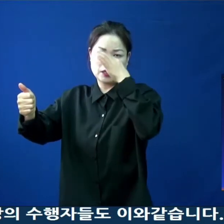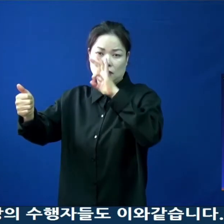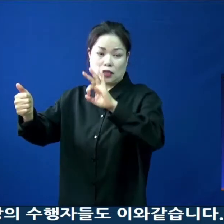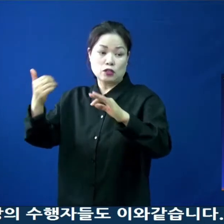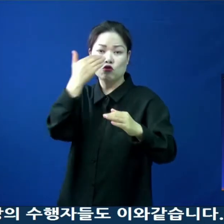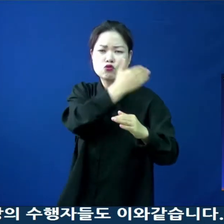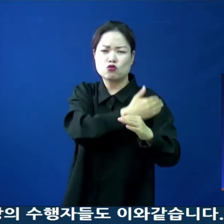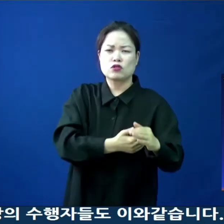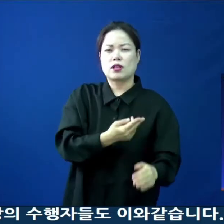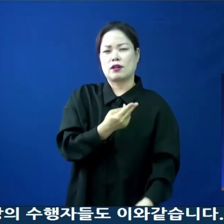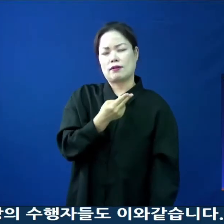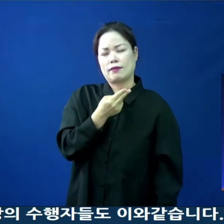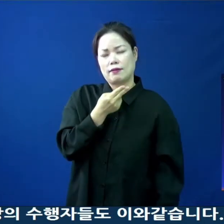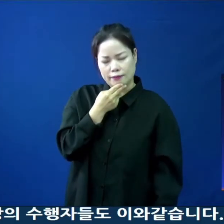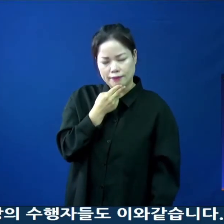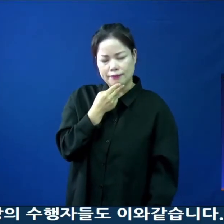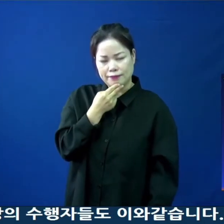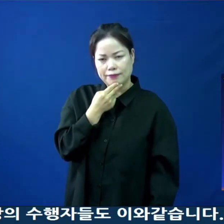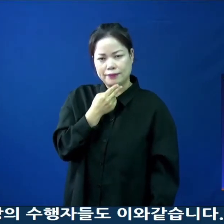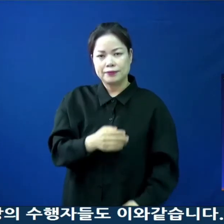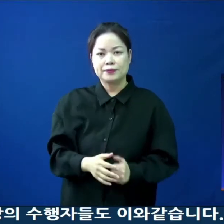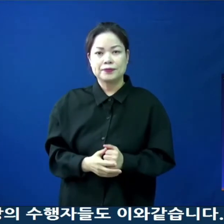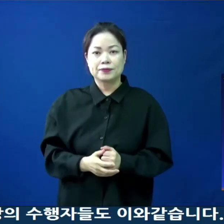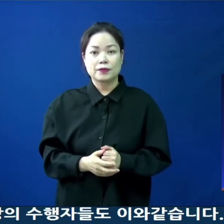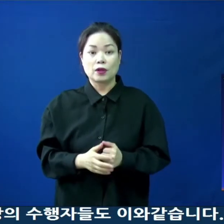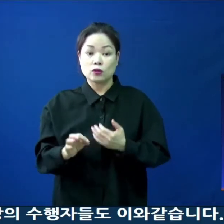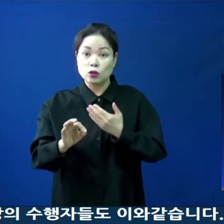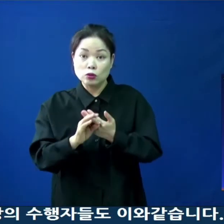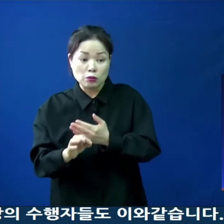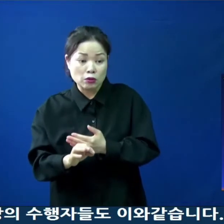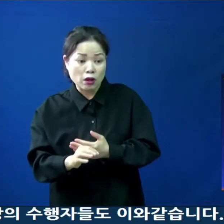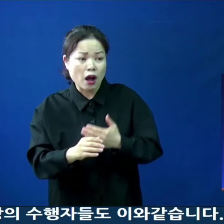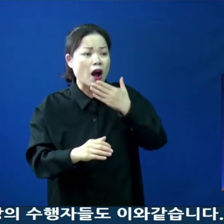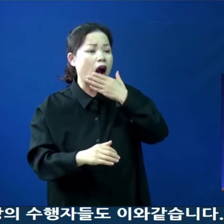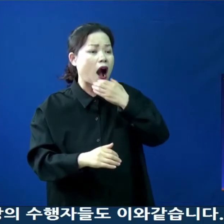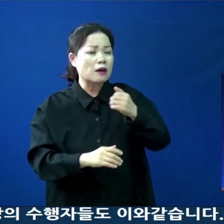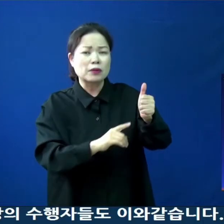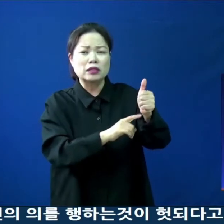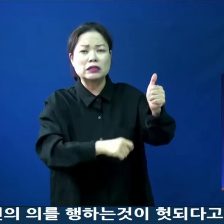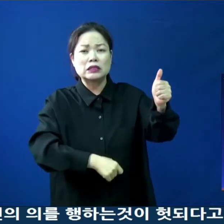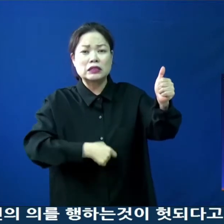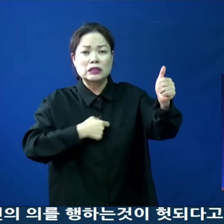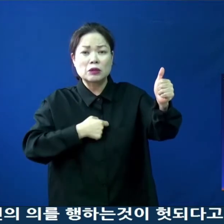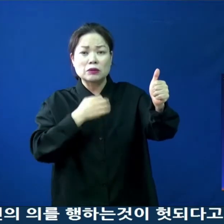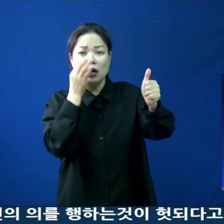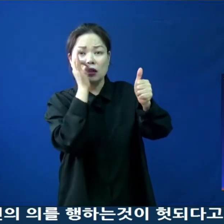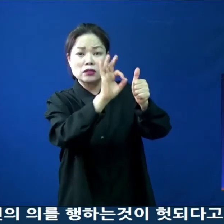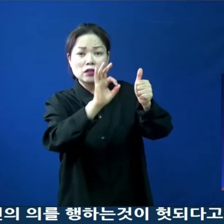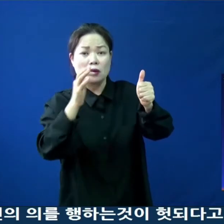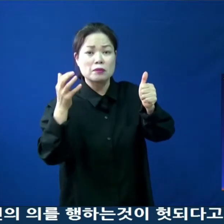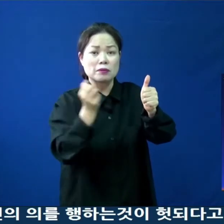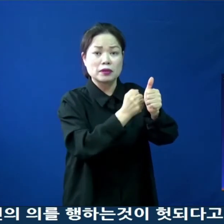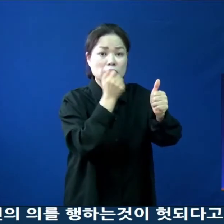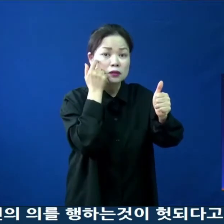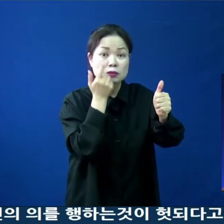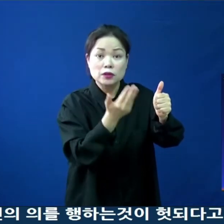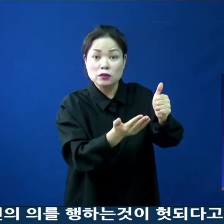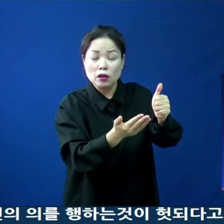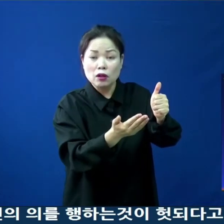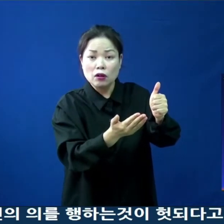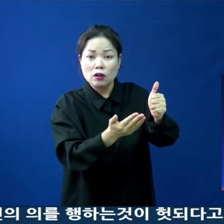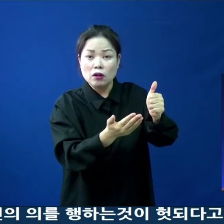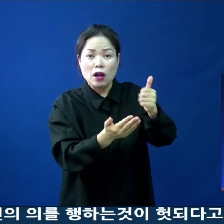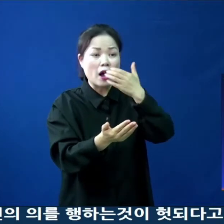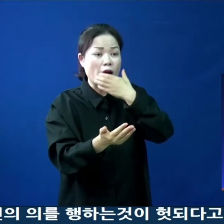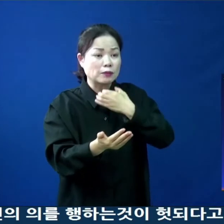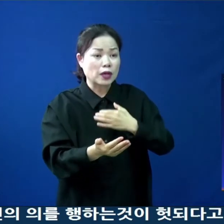육체가 없다라는 것입니다. 그렇다면 도대체 아브라함은 어떻게 의롭다함을 얻었습니까? 그렇다면